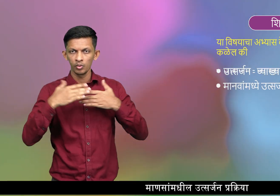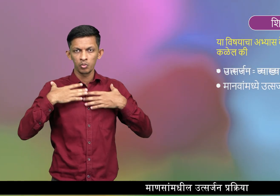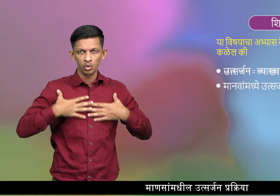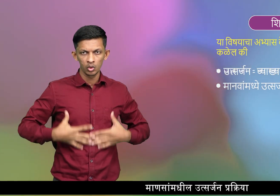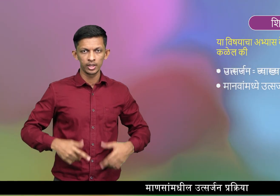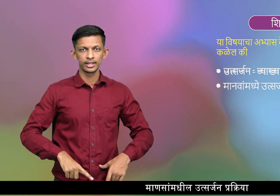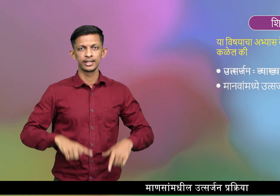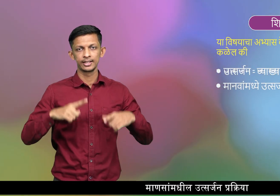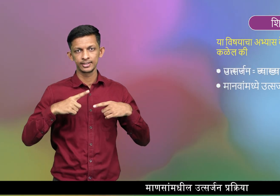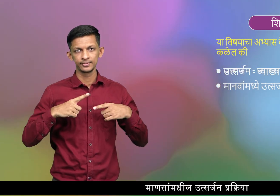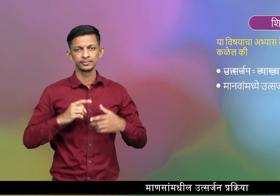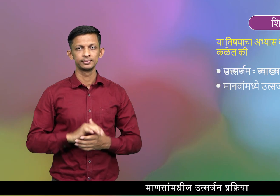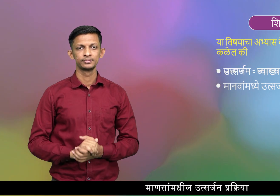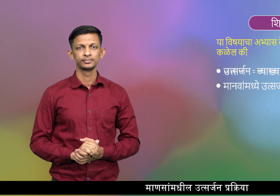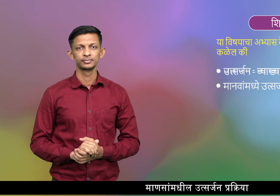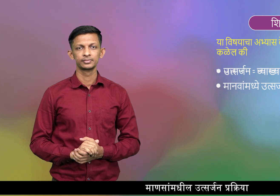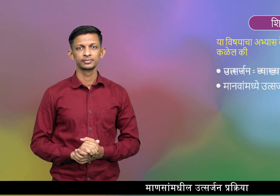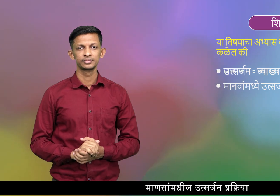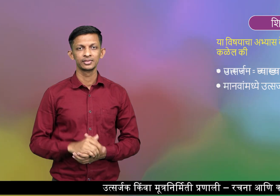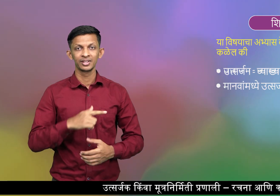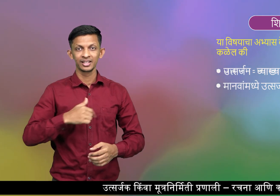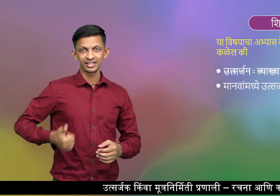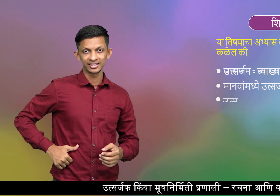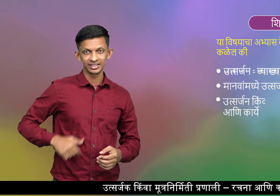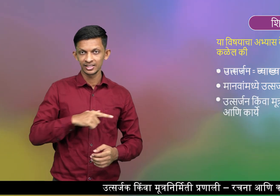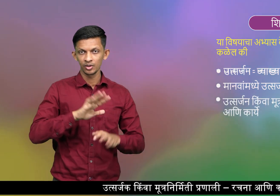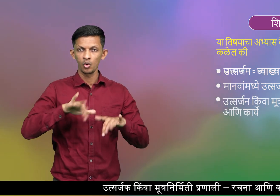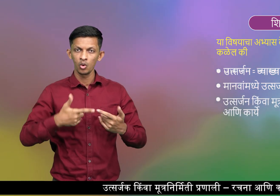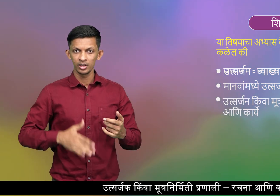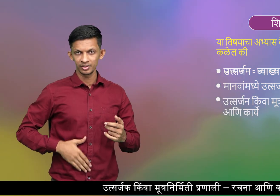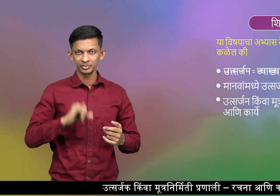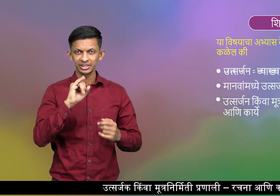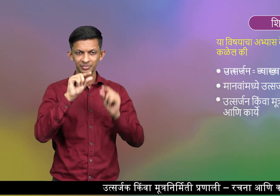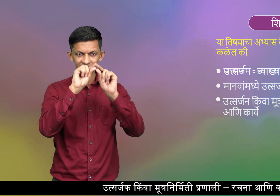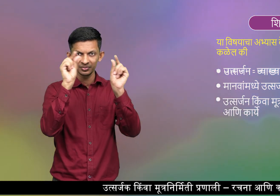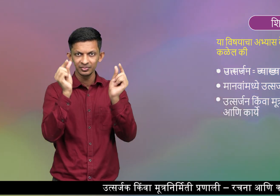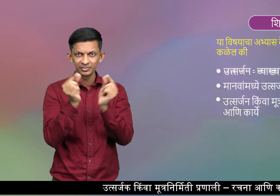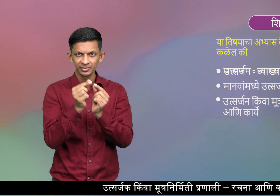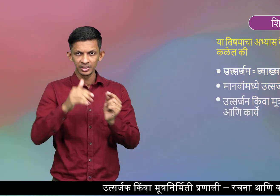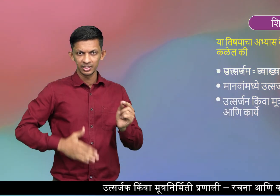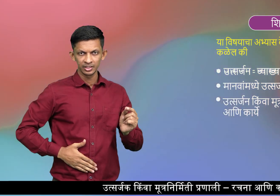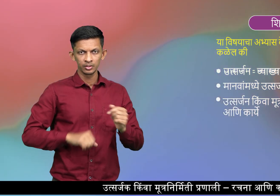माणसांमधील उत्सर्जन प्रक्रिया. उत्सर्जक किंवा मूत्रनिर्मिती प्रणाली, रचना आणि